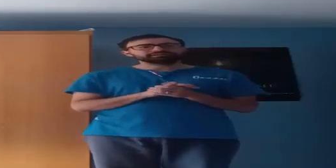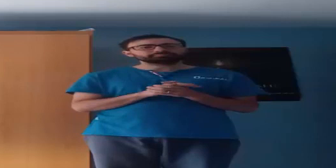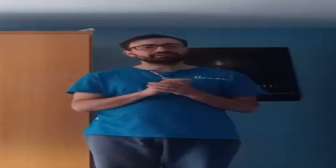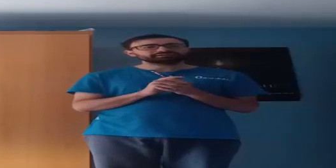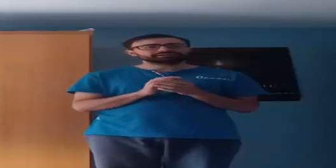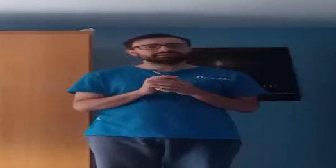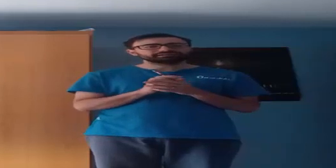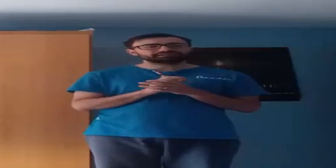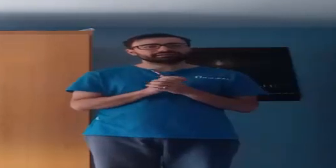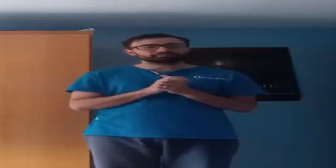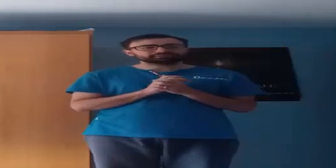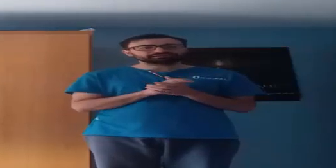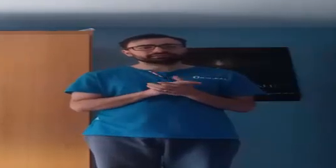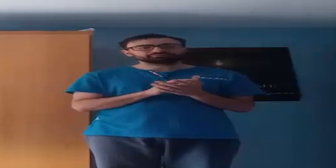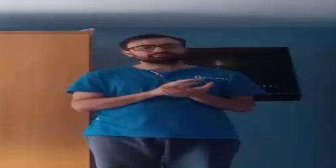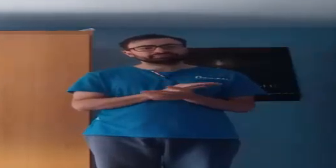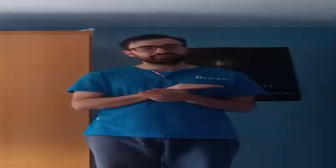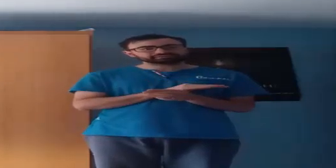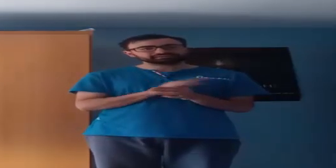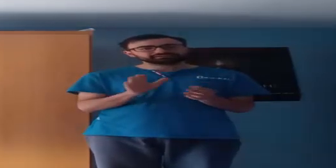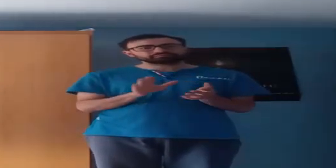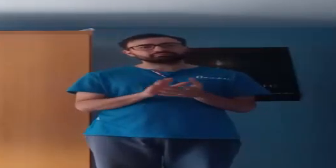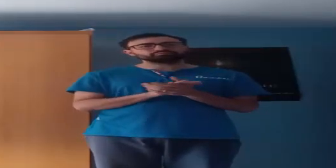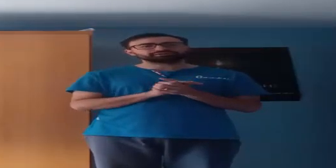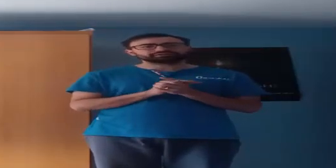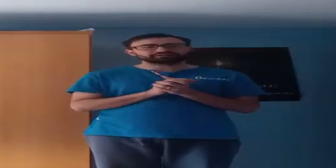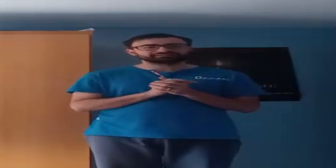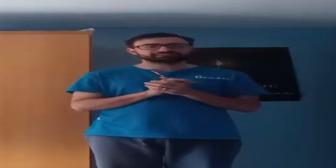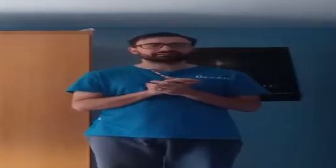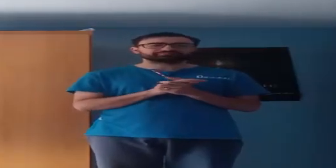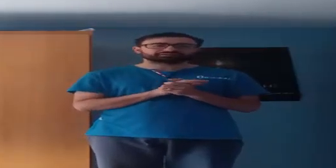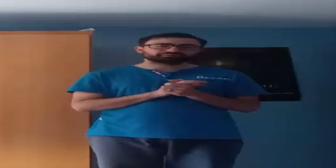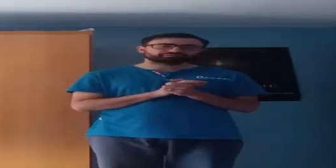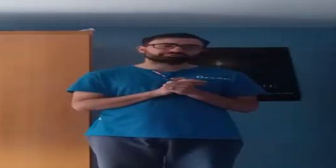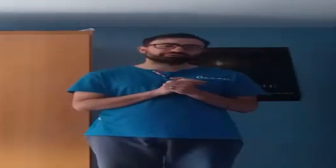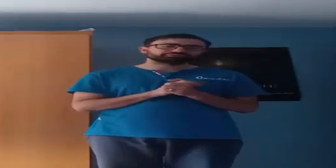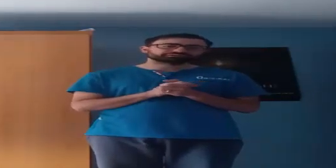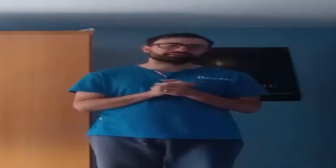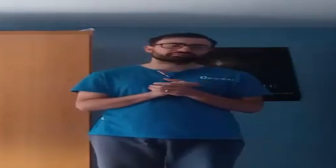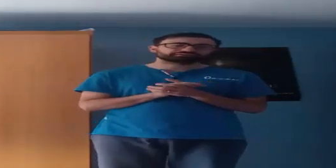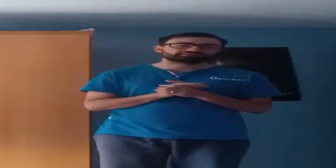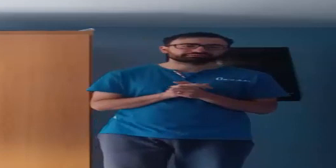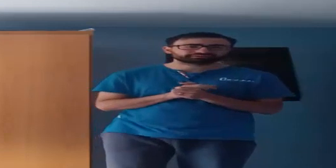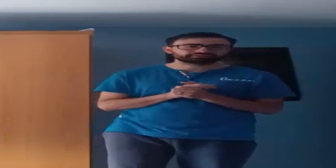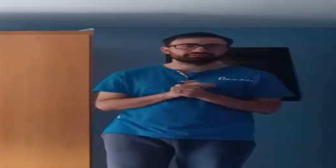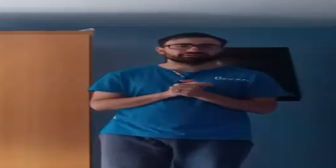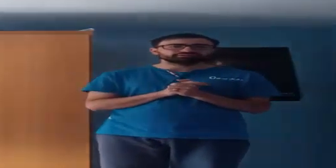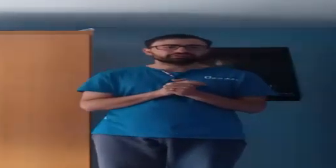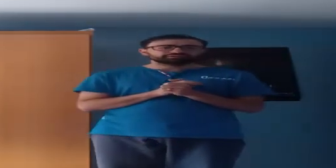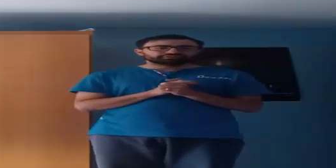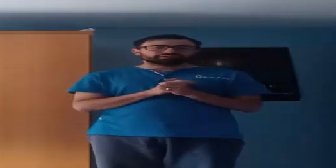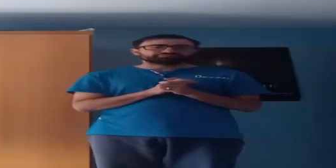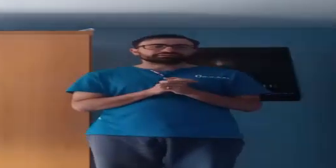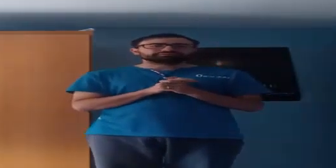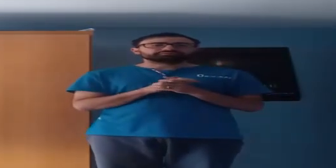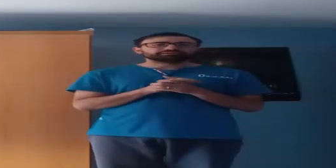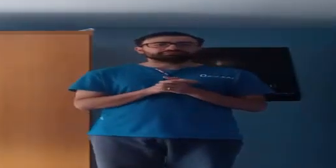le pican en la pierna, entonces ella muere al instante. Orfeo se da cuenta del fallecimiento